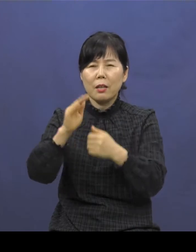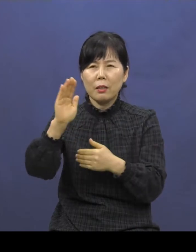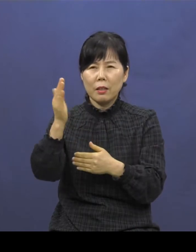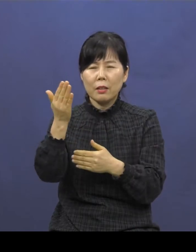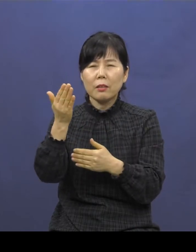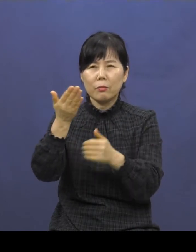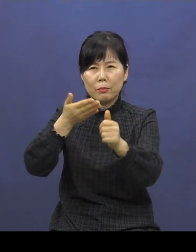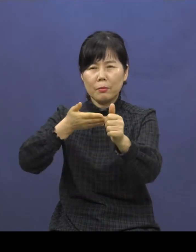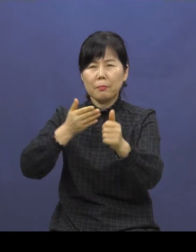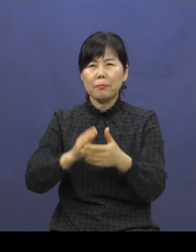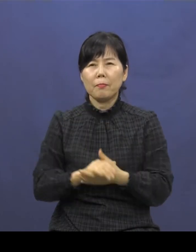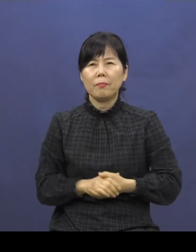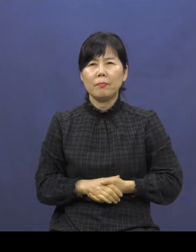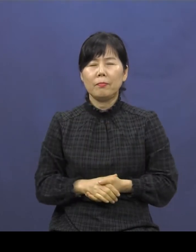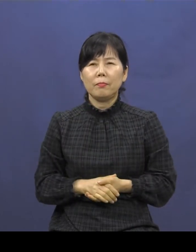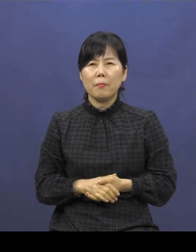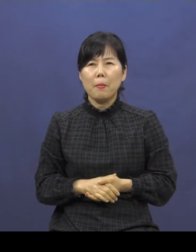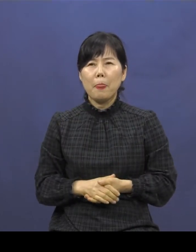해주시기를 부탁드립니다.